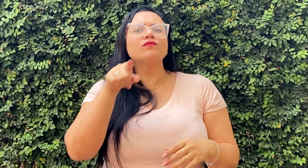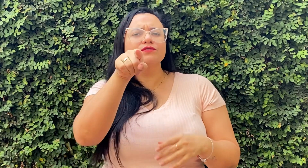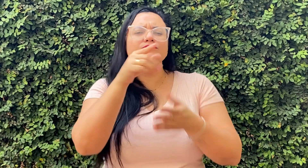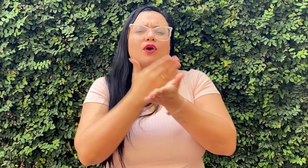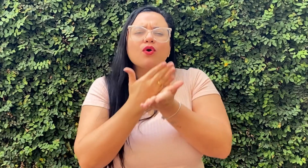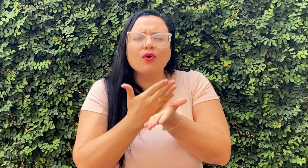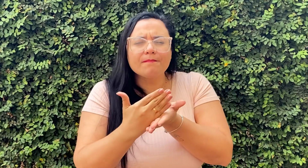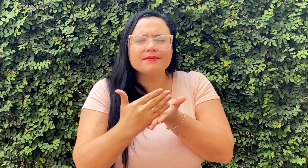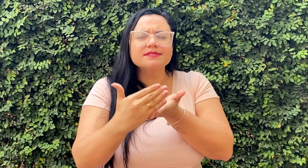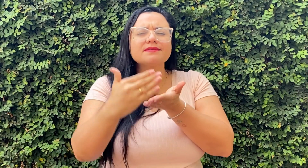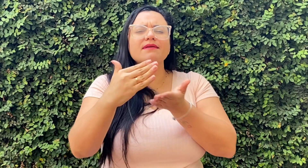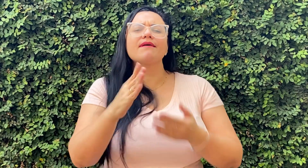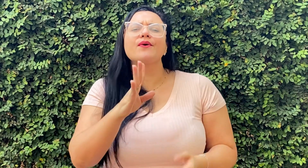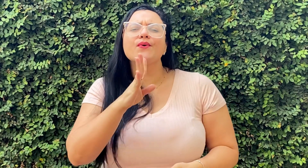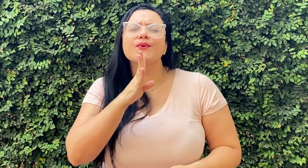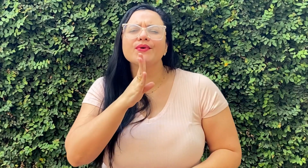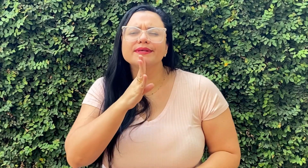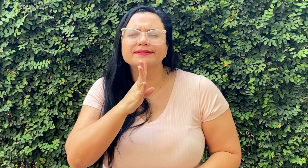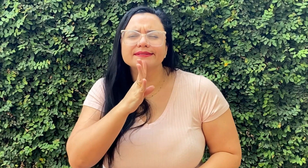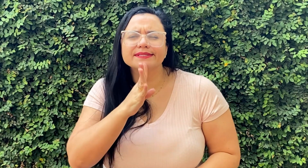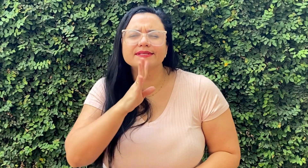ser conhecendo